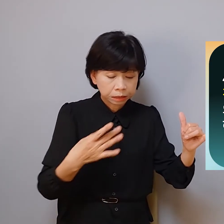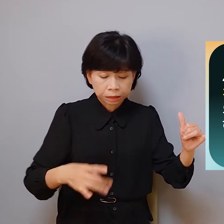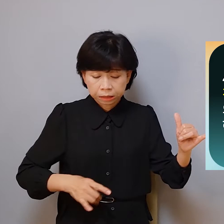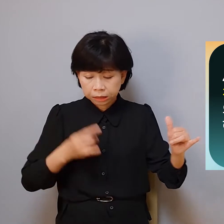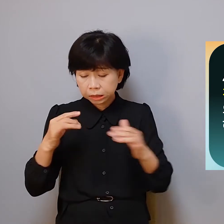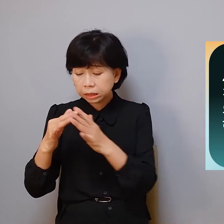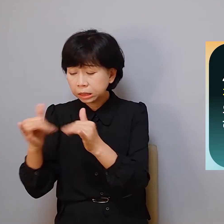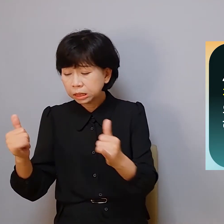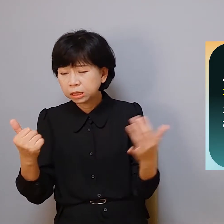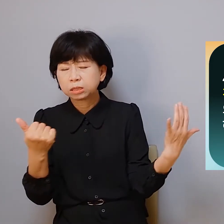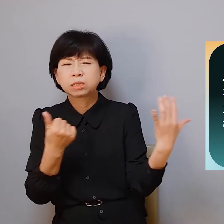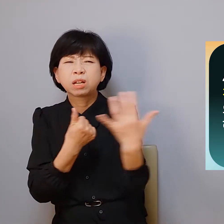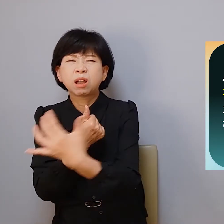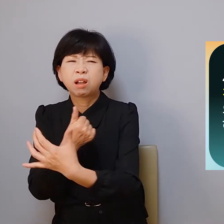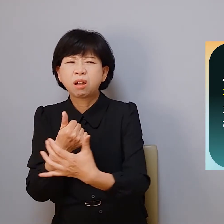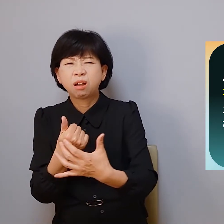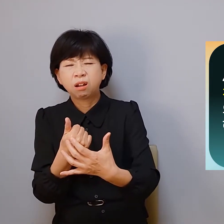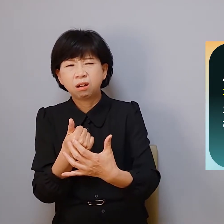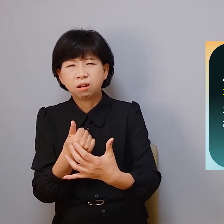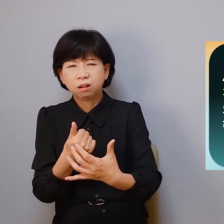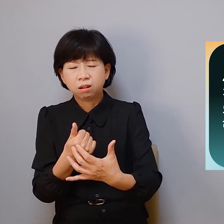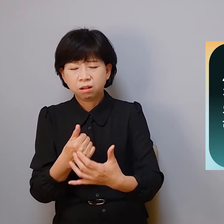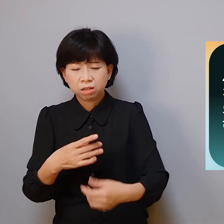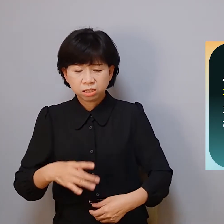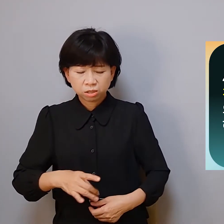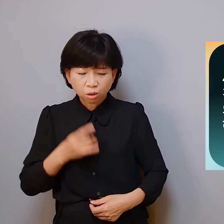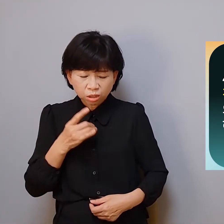의인을 애워쌌으므로 정의가 굽게